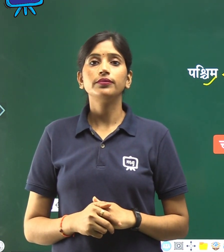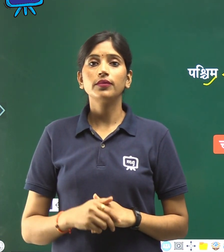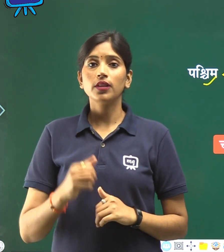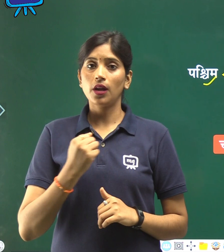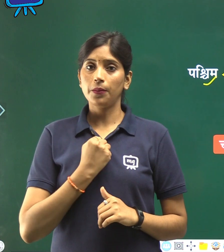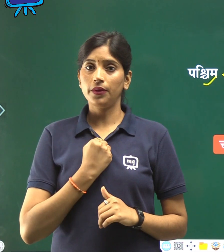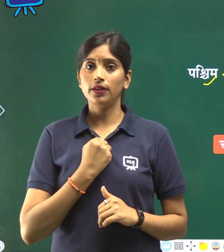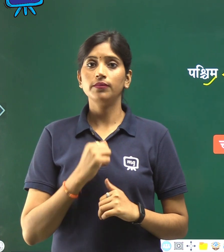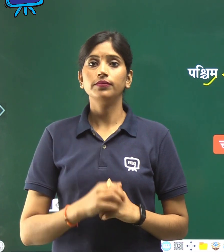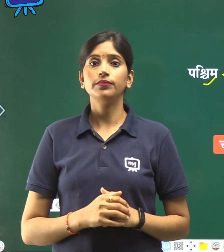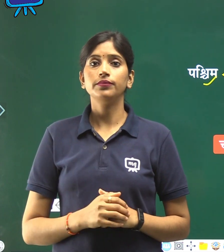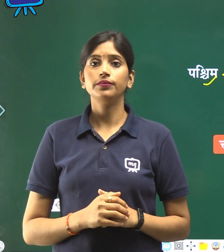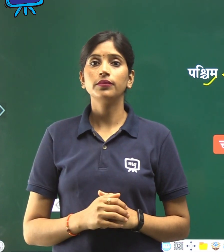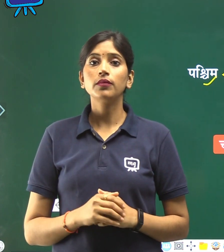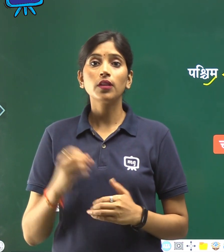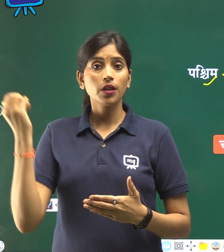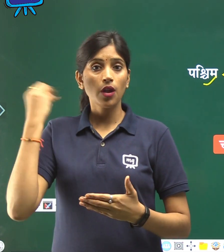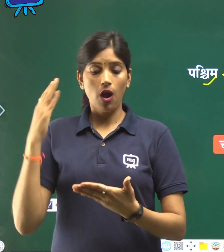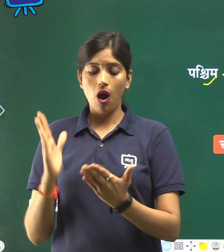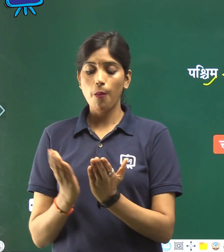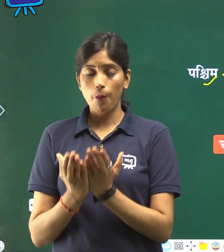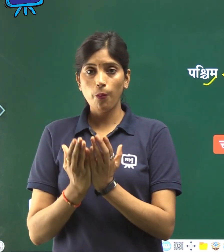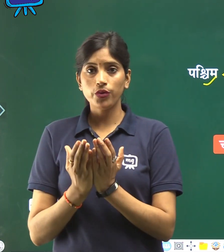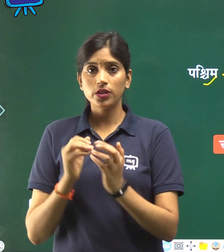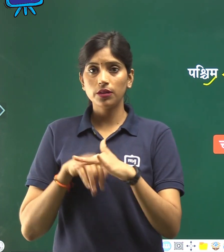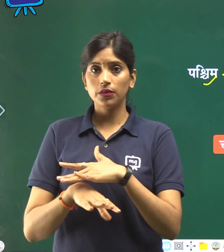अपनी पुस्तक में